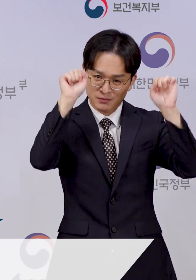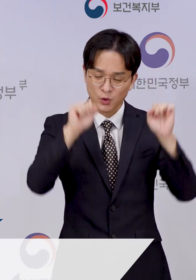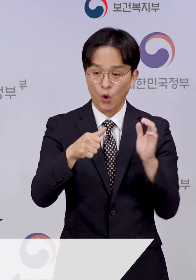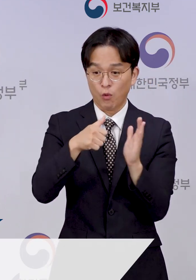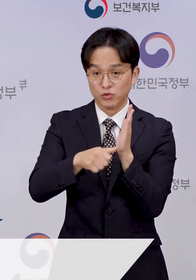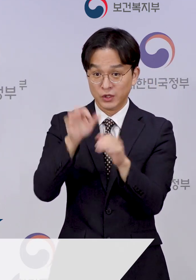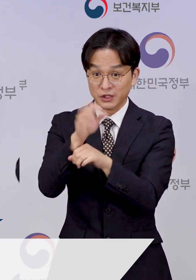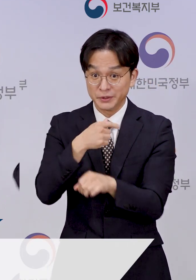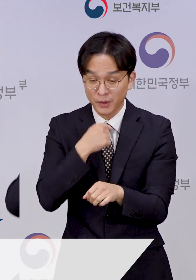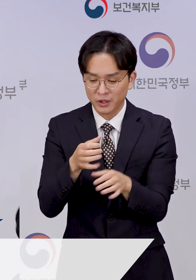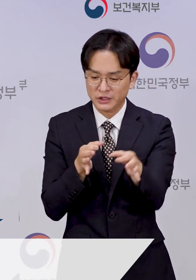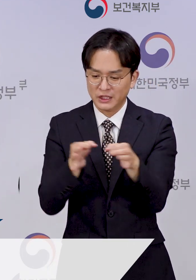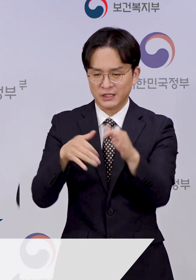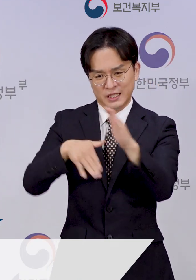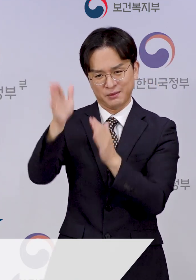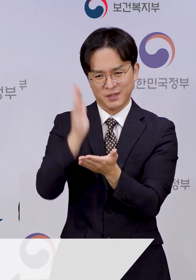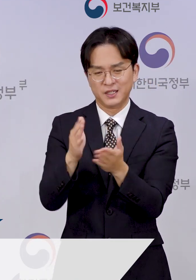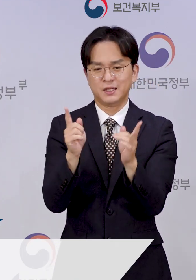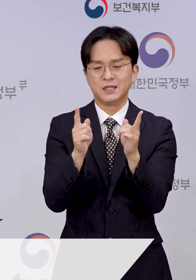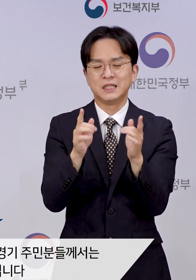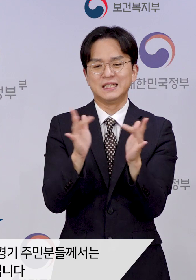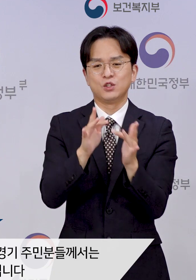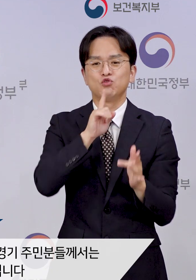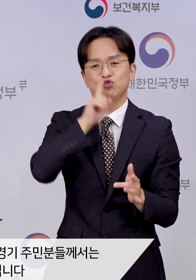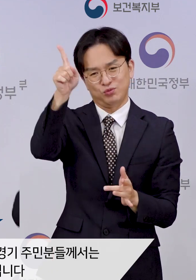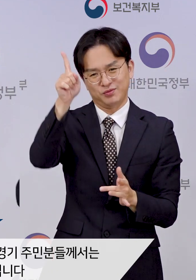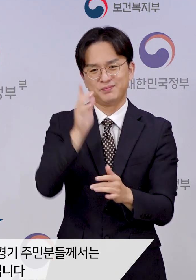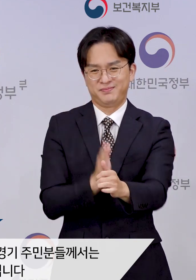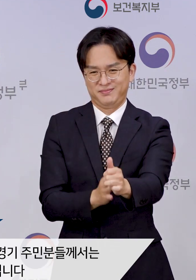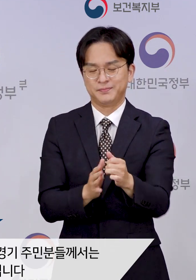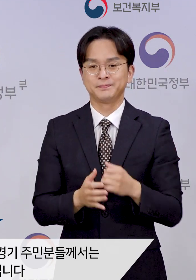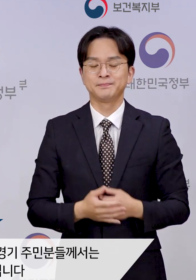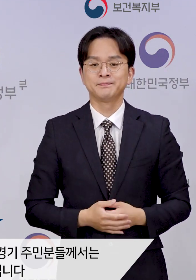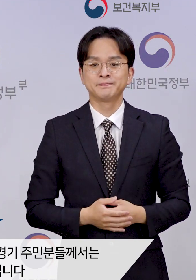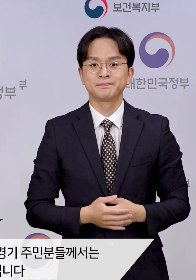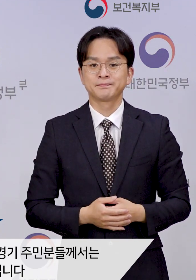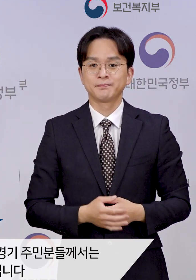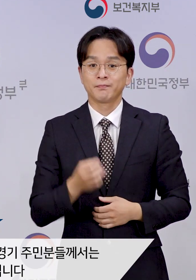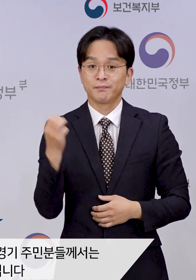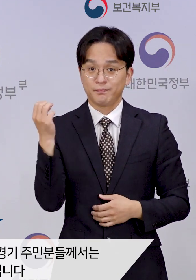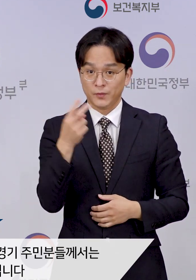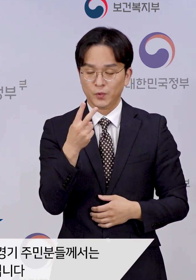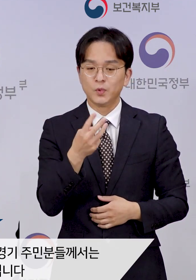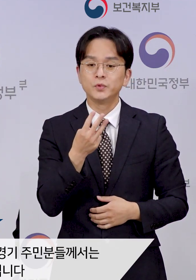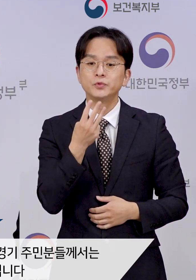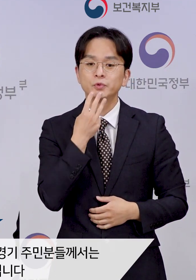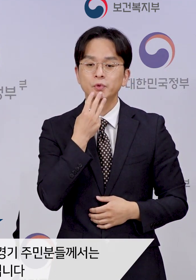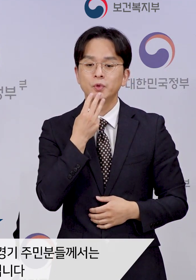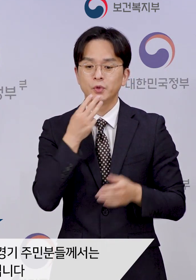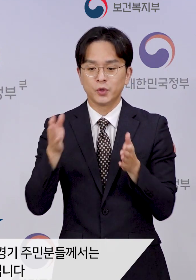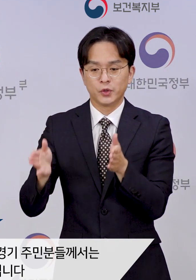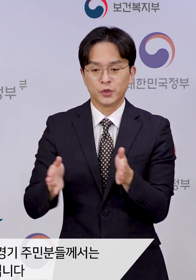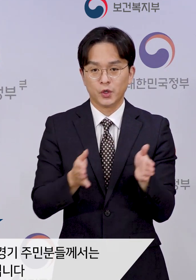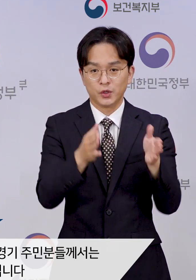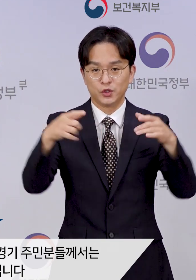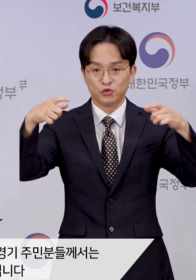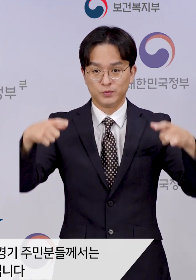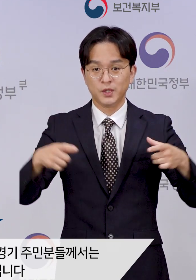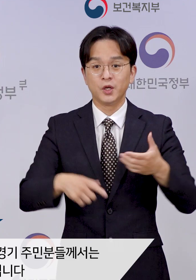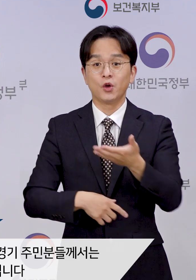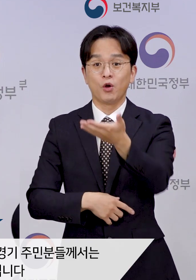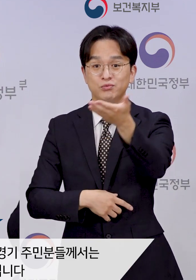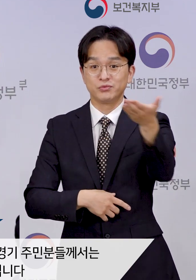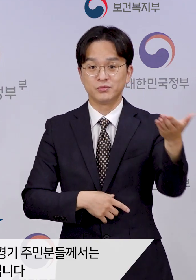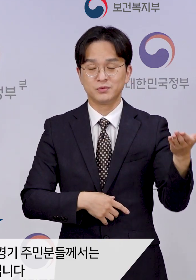방문보다는 온라인 주문을 권고드립니다. 또한 수도권 외 지역으로 감염 확산을 막기 위해 서울과